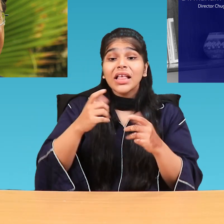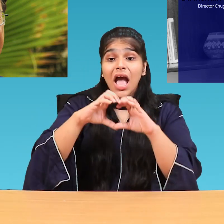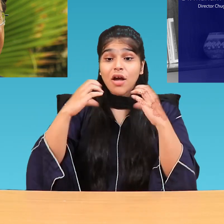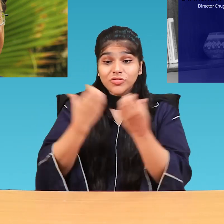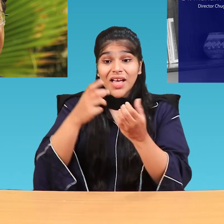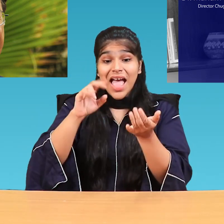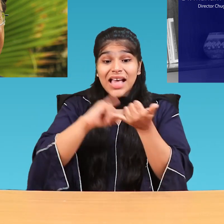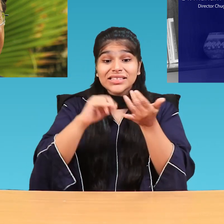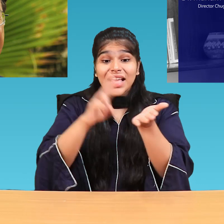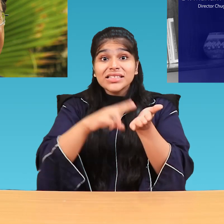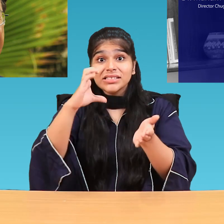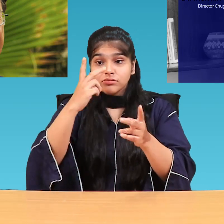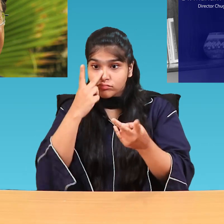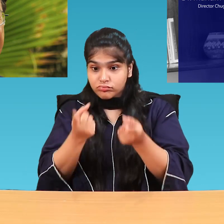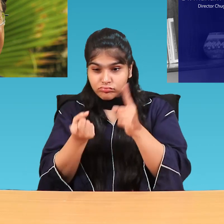SNC کو جو ہے ٹیک اوور کر رہی ہے۔